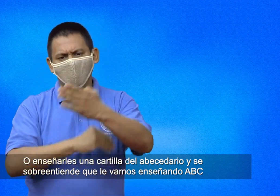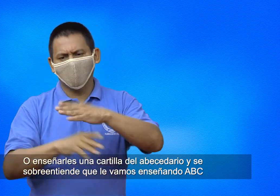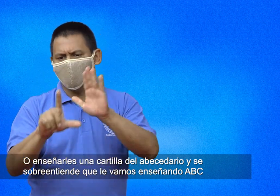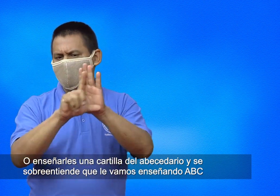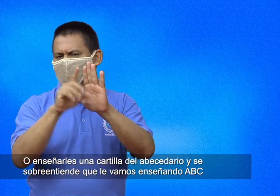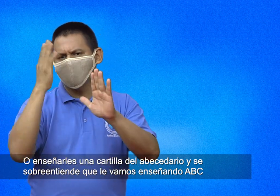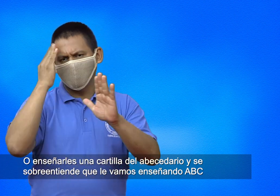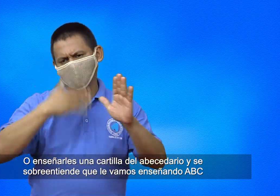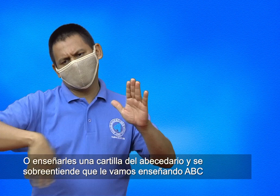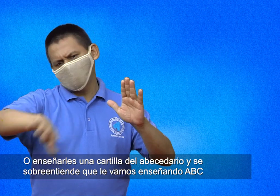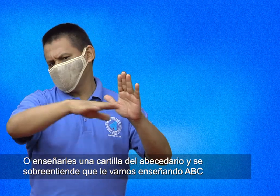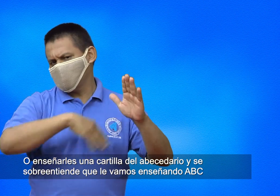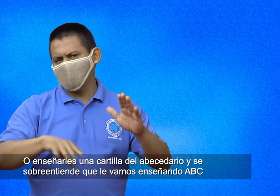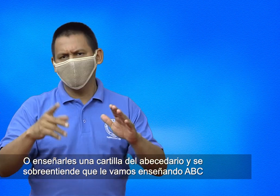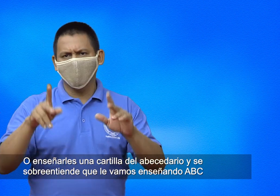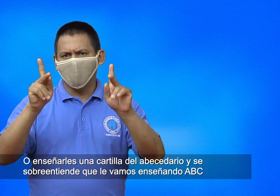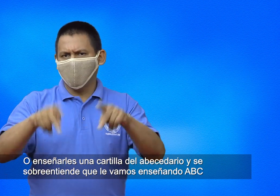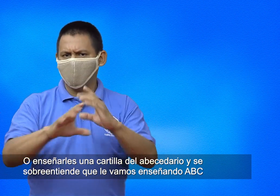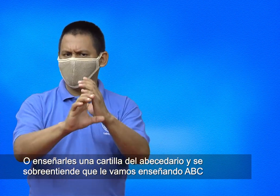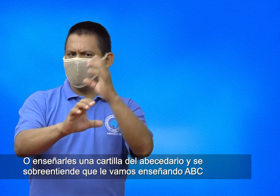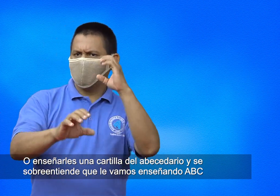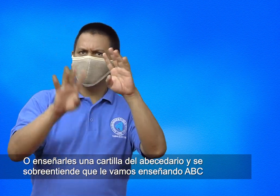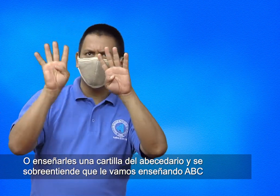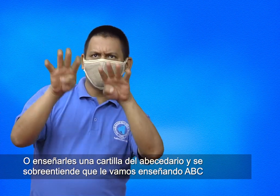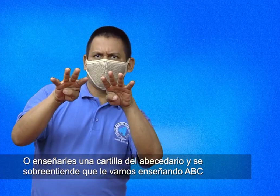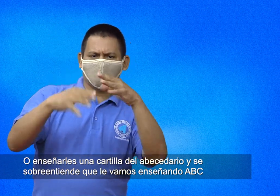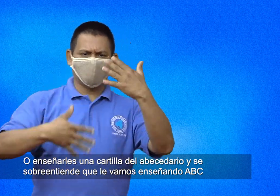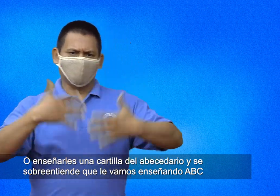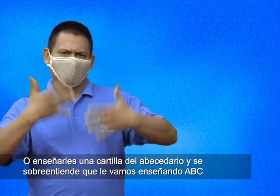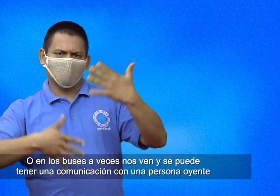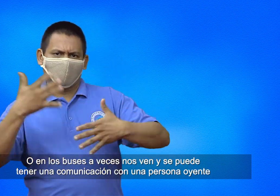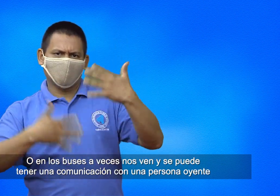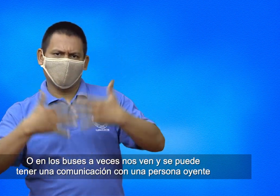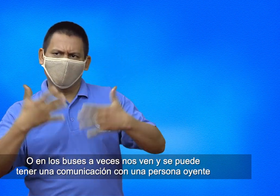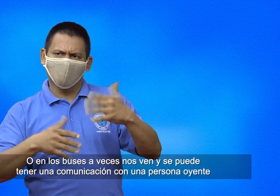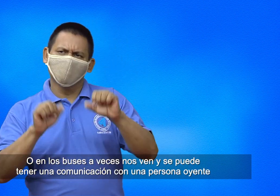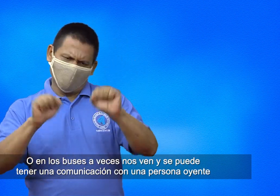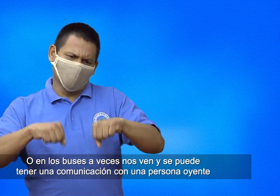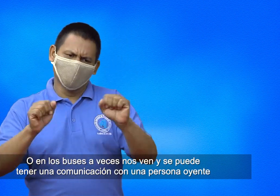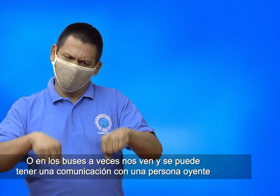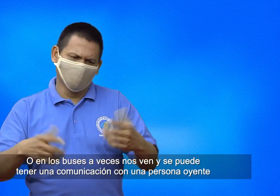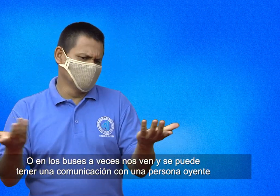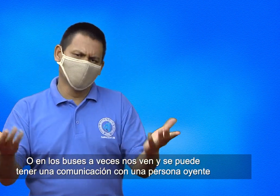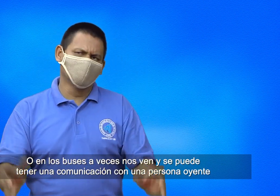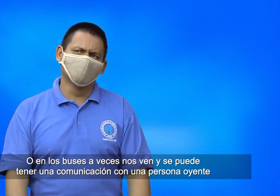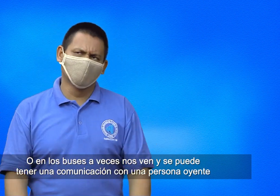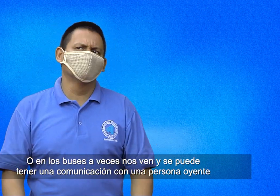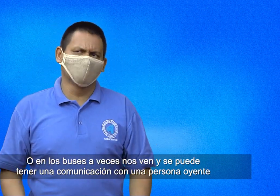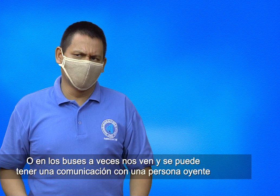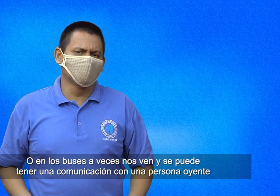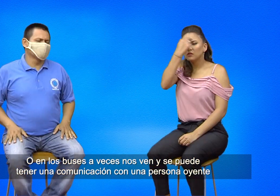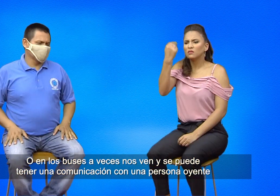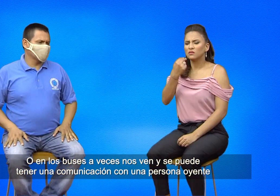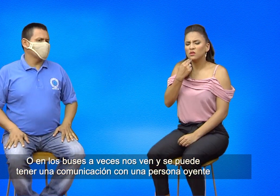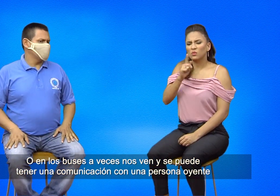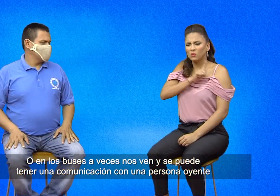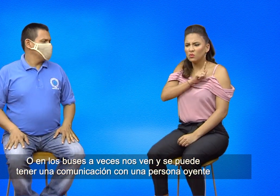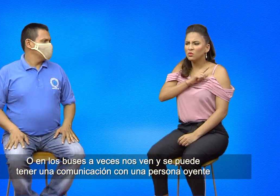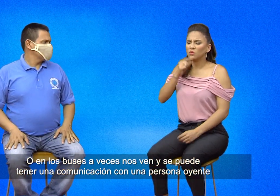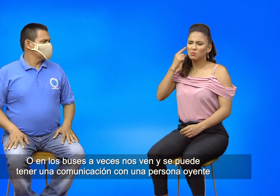y pues se sobreentiende que le vamos enseñando a bs o en los buses a veces no veis y se puede tener una comunicación con una persona